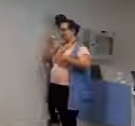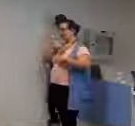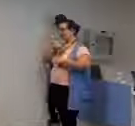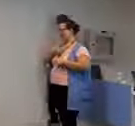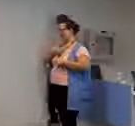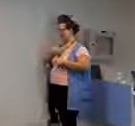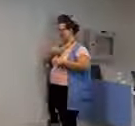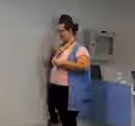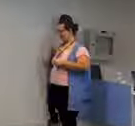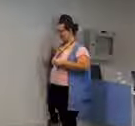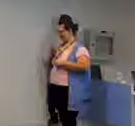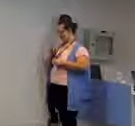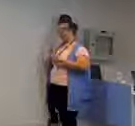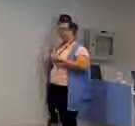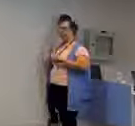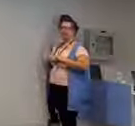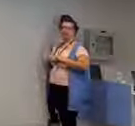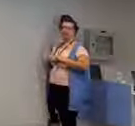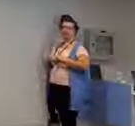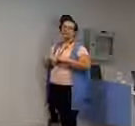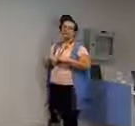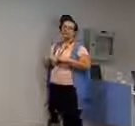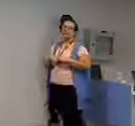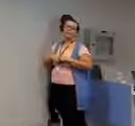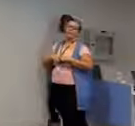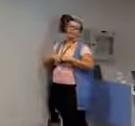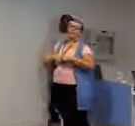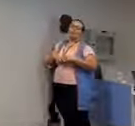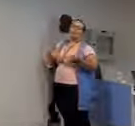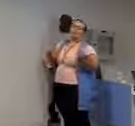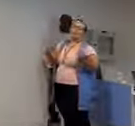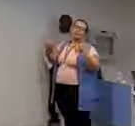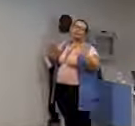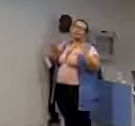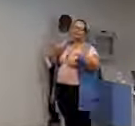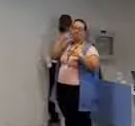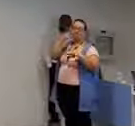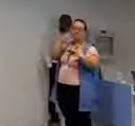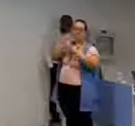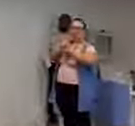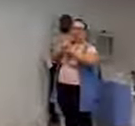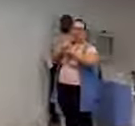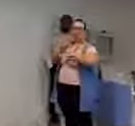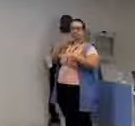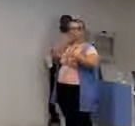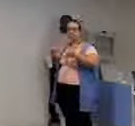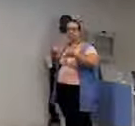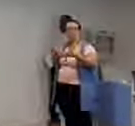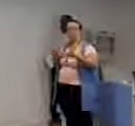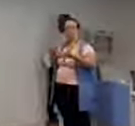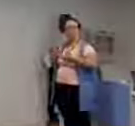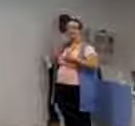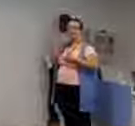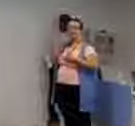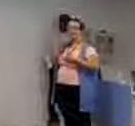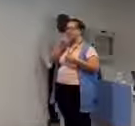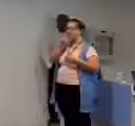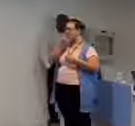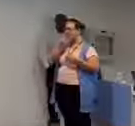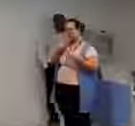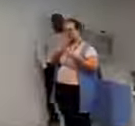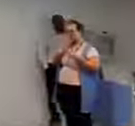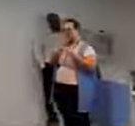Tudo isso faz com que o custo operacional da empresa aumente sensivelmente. Então, o risco do negócio também é muito maior.